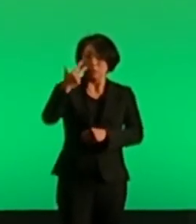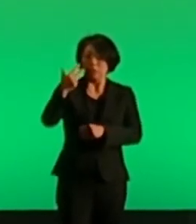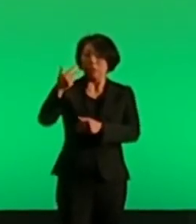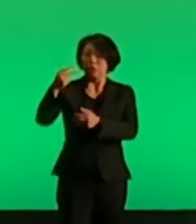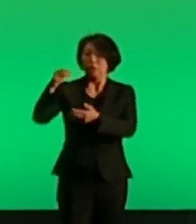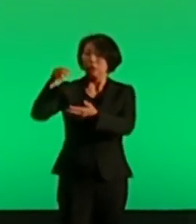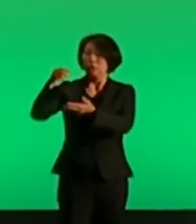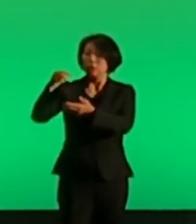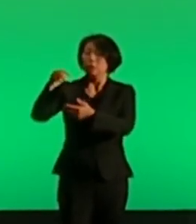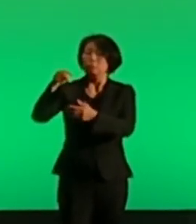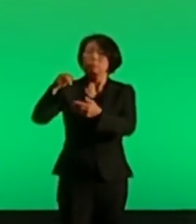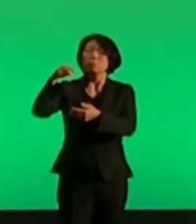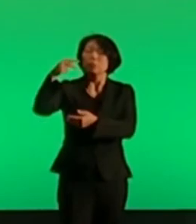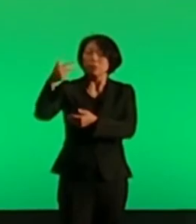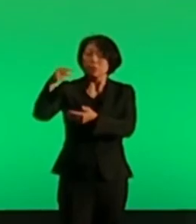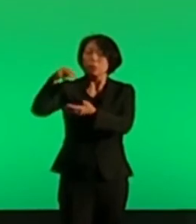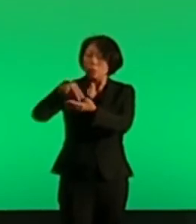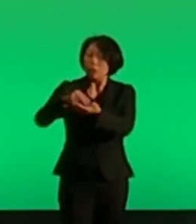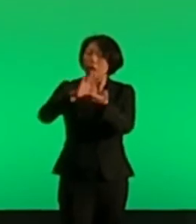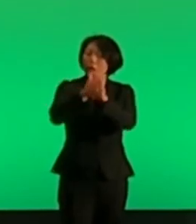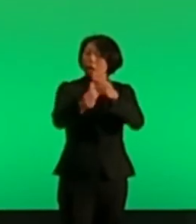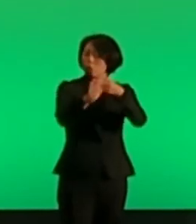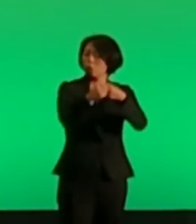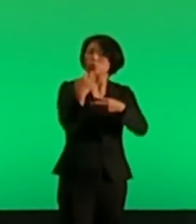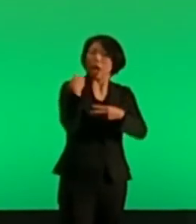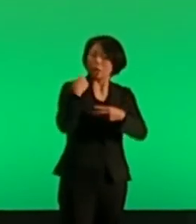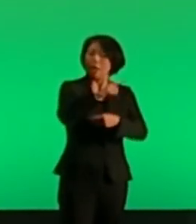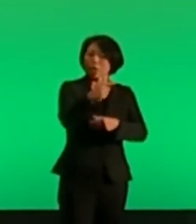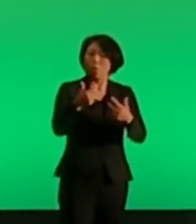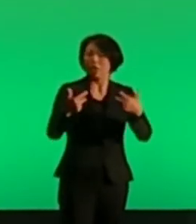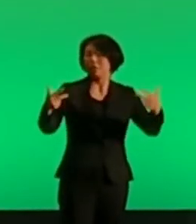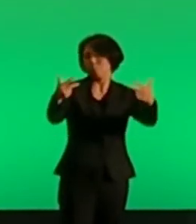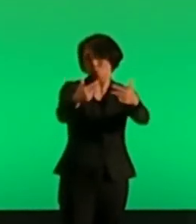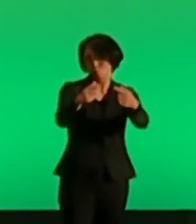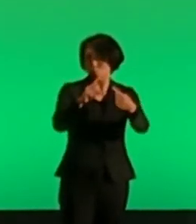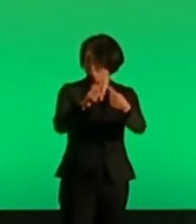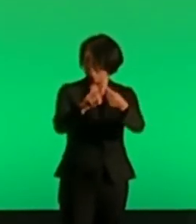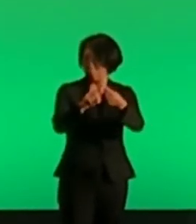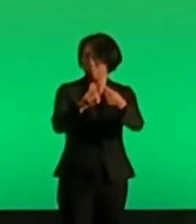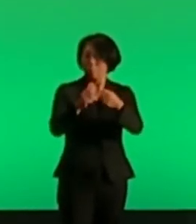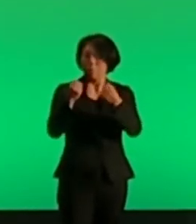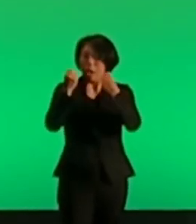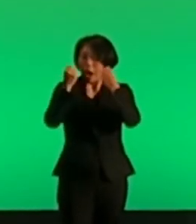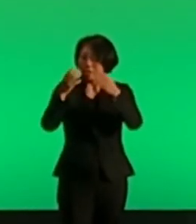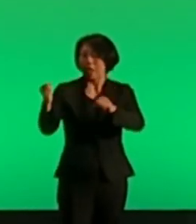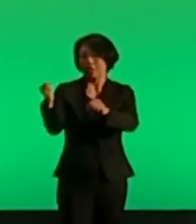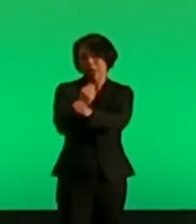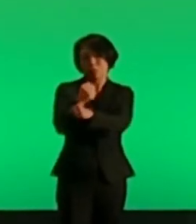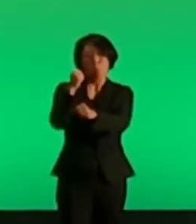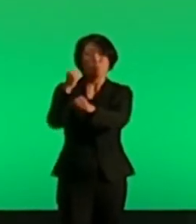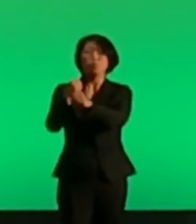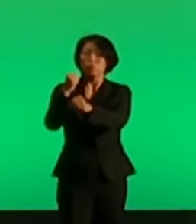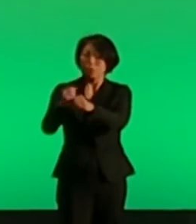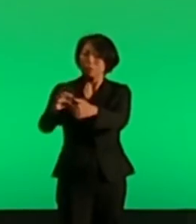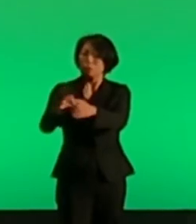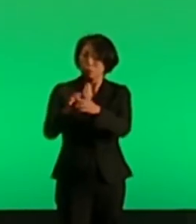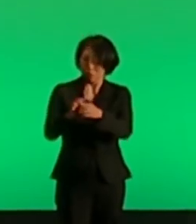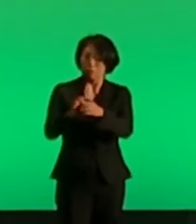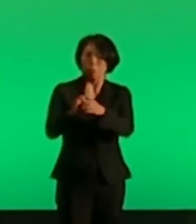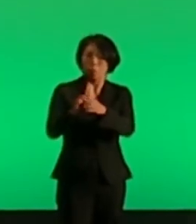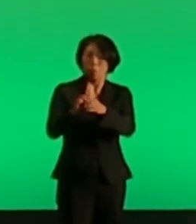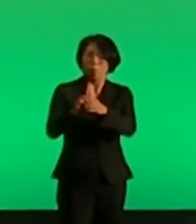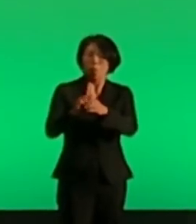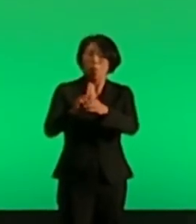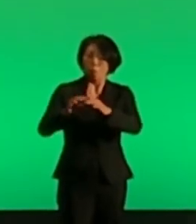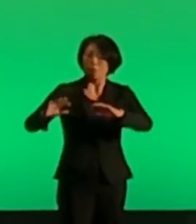県が主催して、いろんなシンポジウムやあるいは新しい産業づくりなどについての